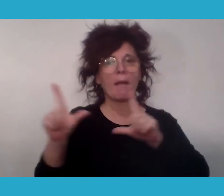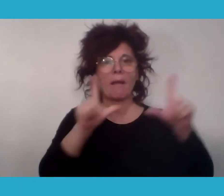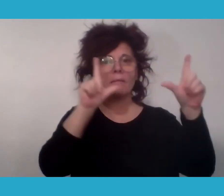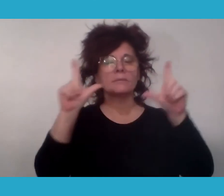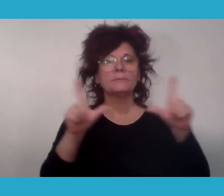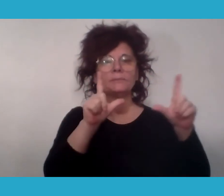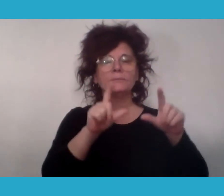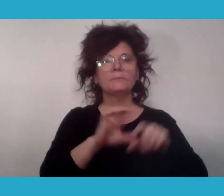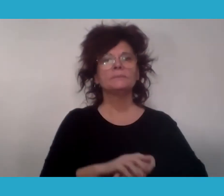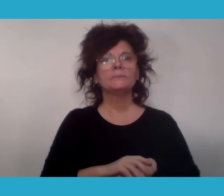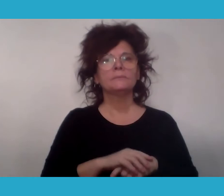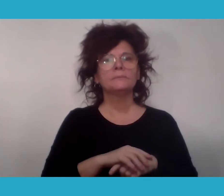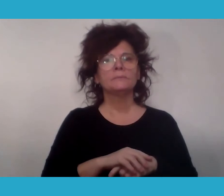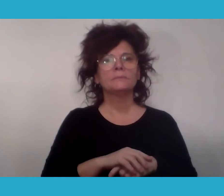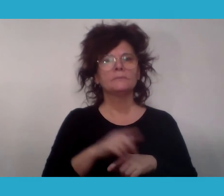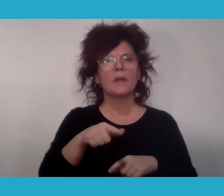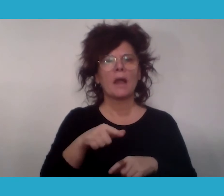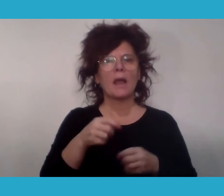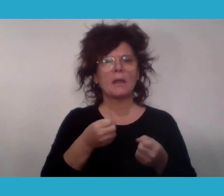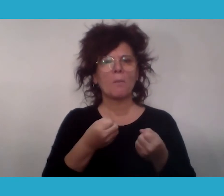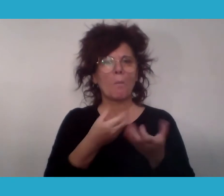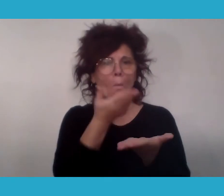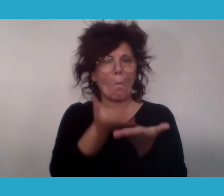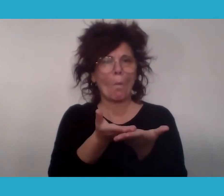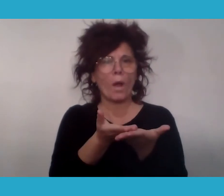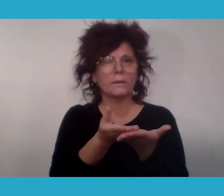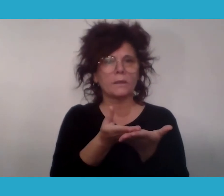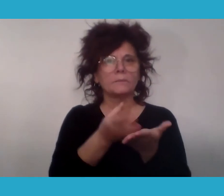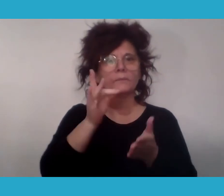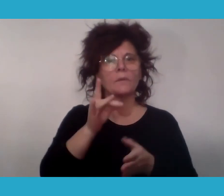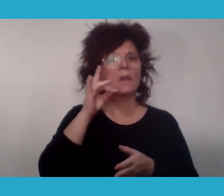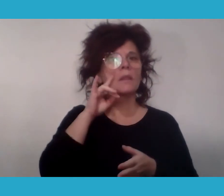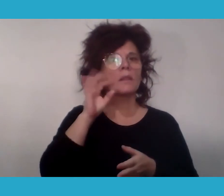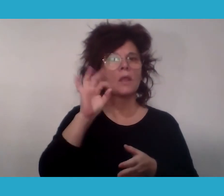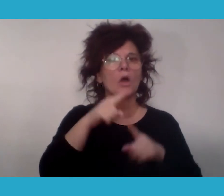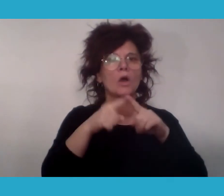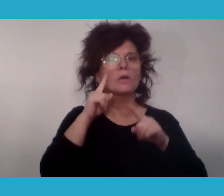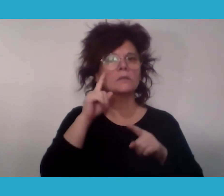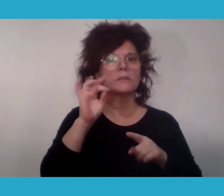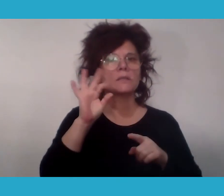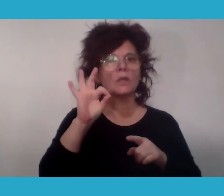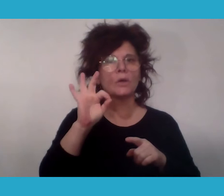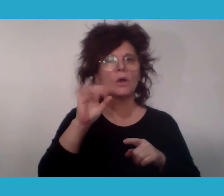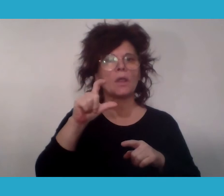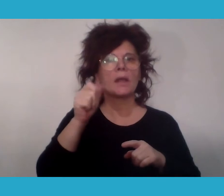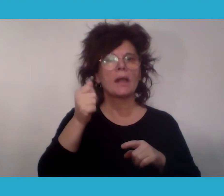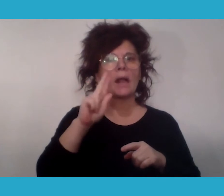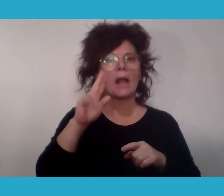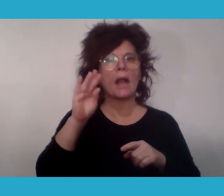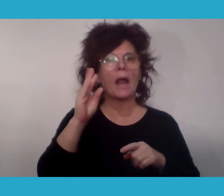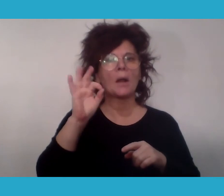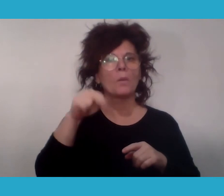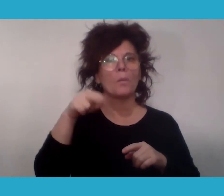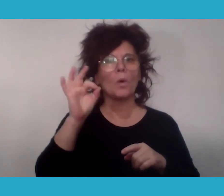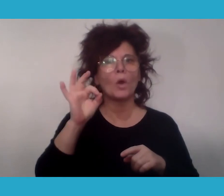noticias. Enseña las emisiones de dióxido de carbono y el aumento año tras año en un plano mundial. Proyecta